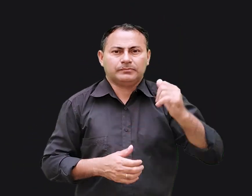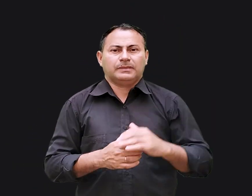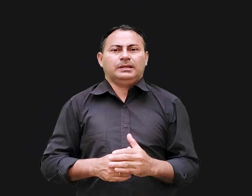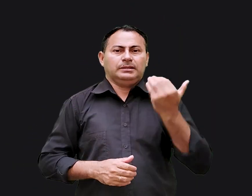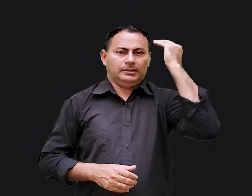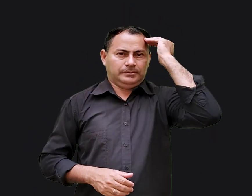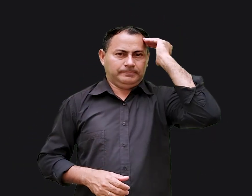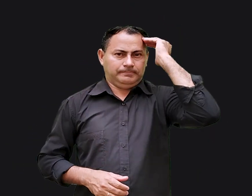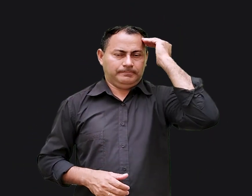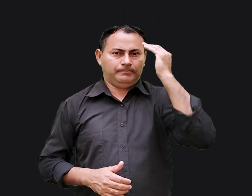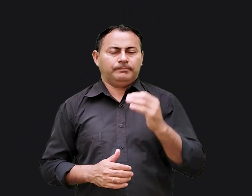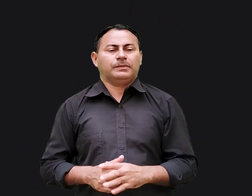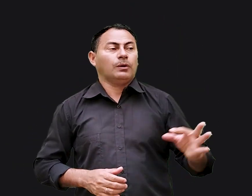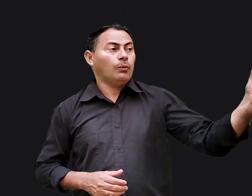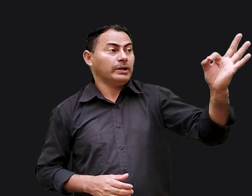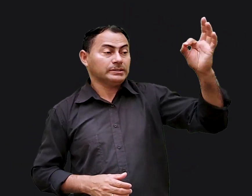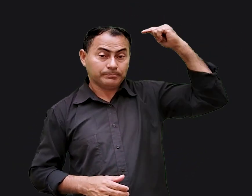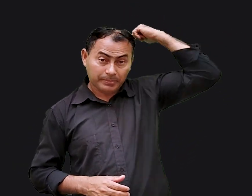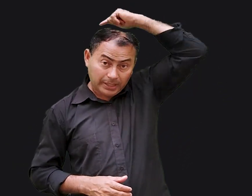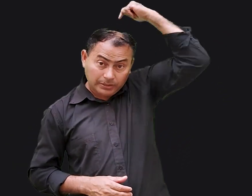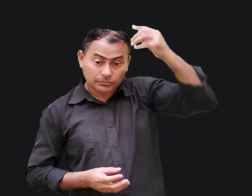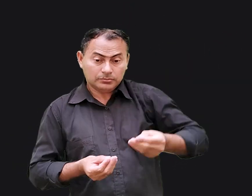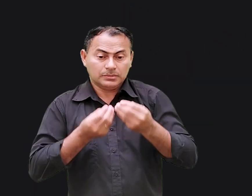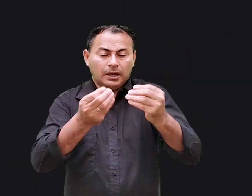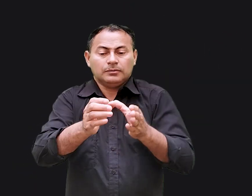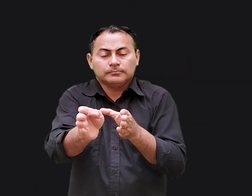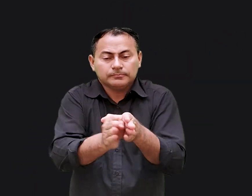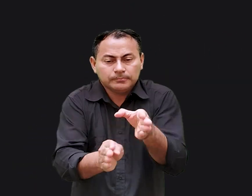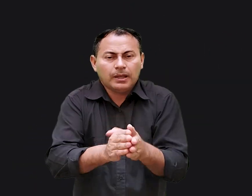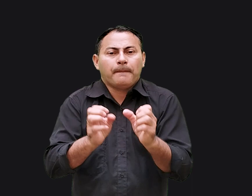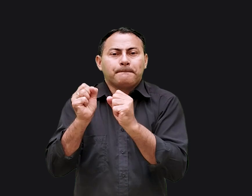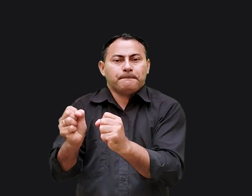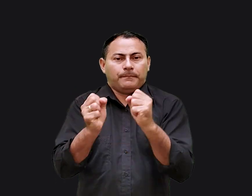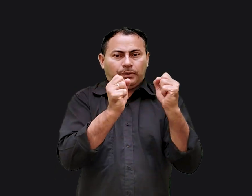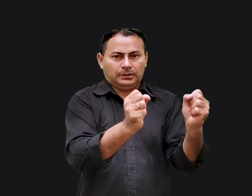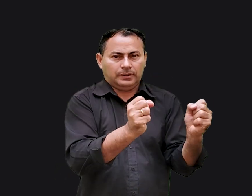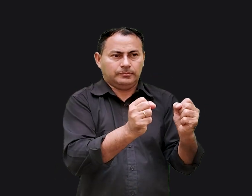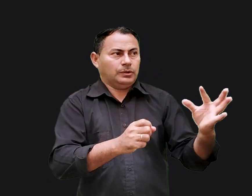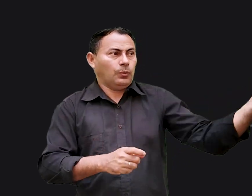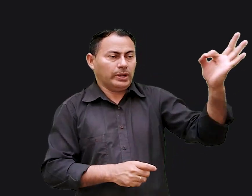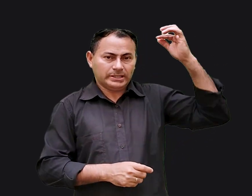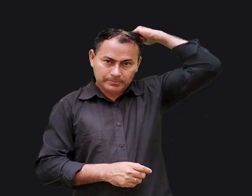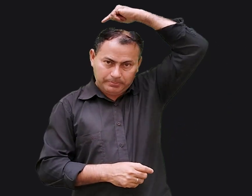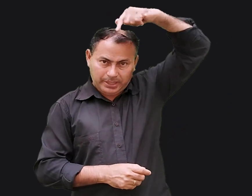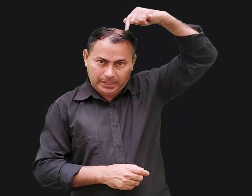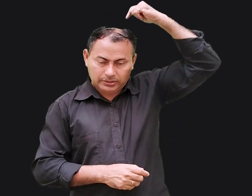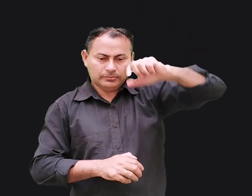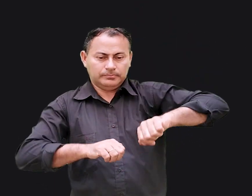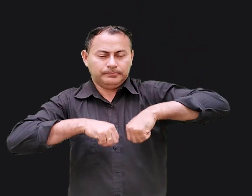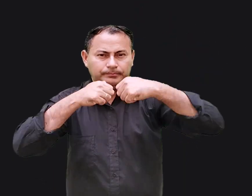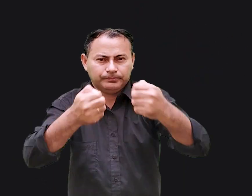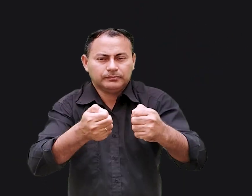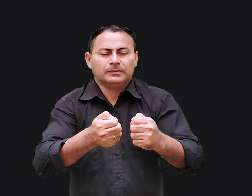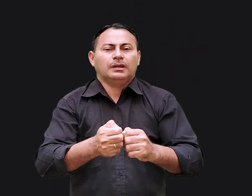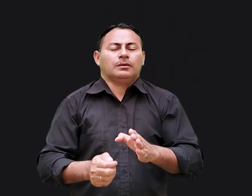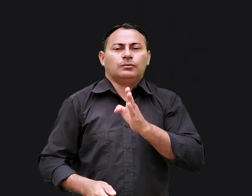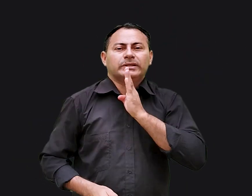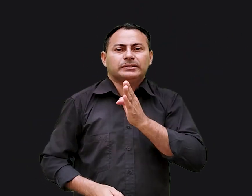e entendimento, o Espírito que traz conselho e poder, o Espírito que dá